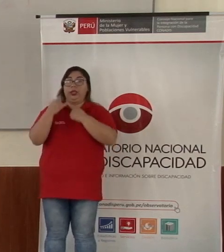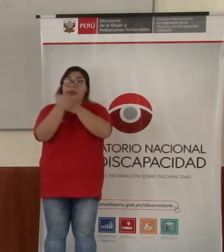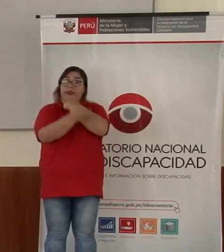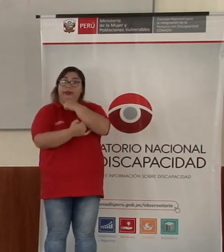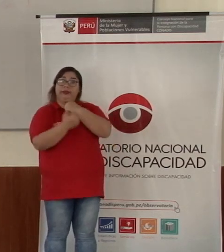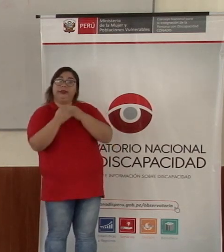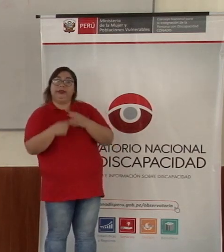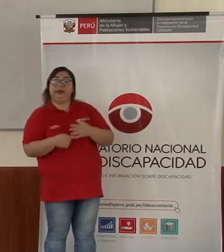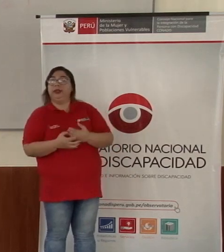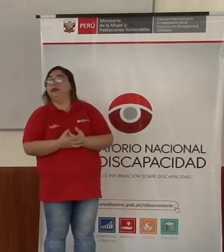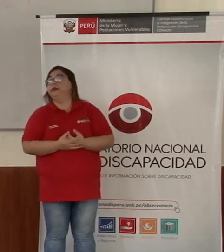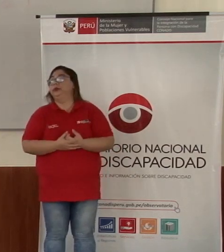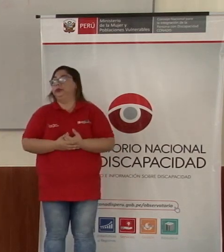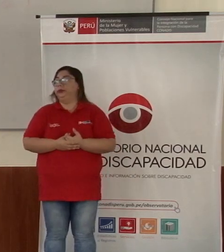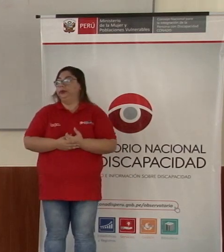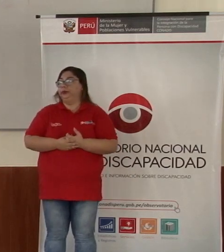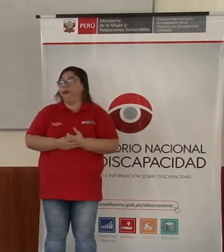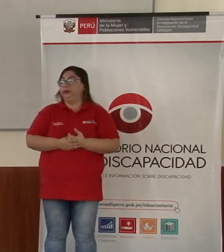como la Convención.